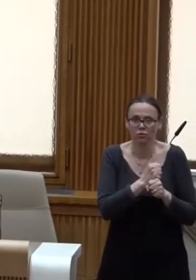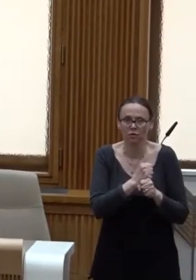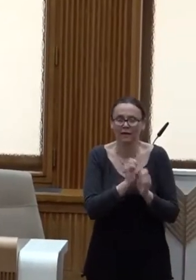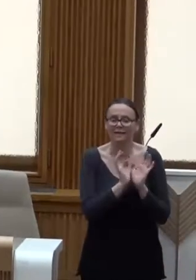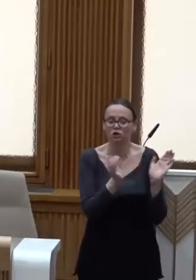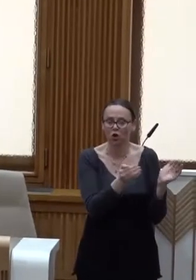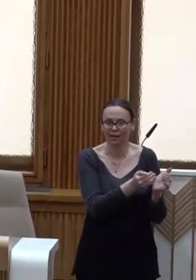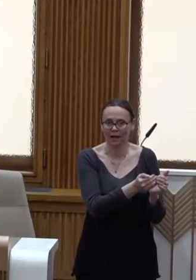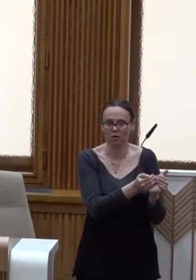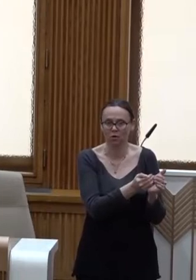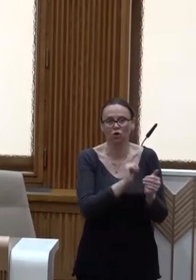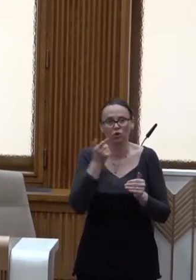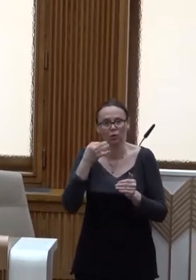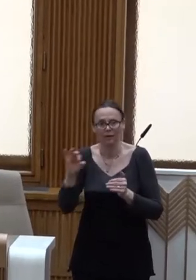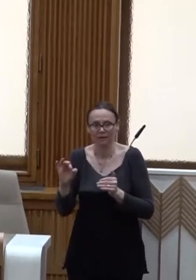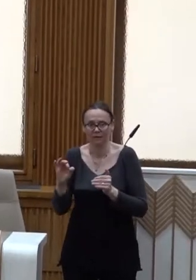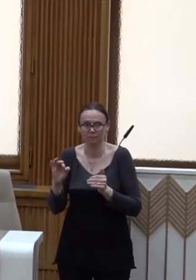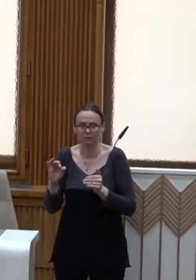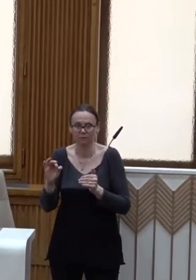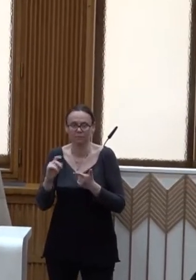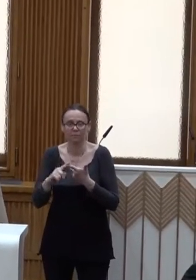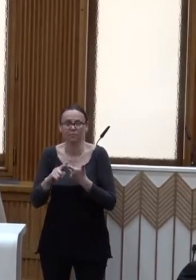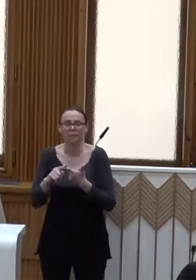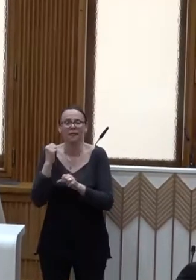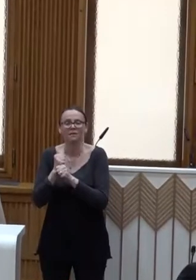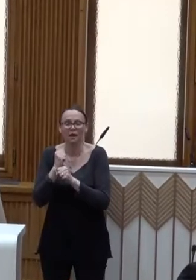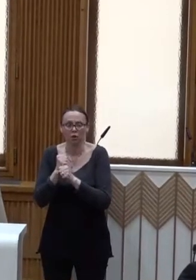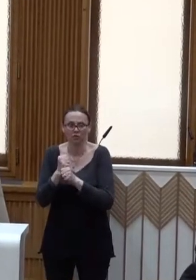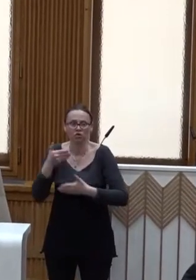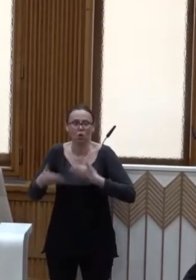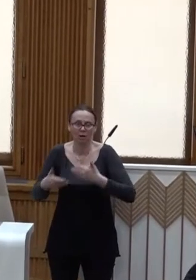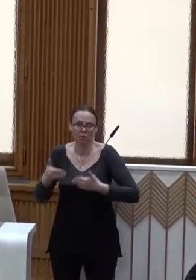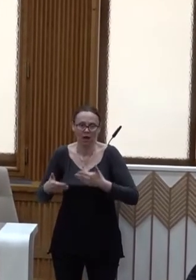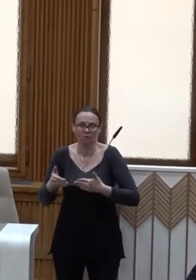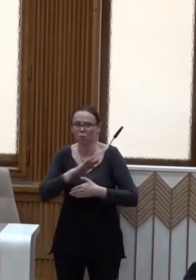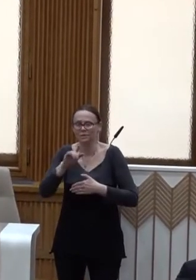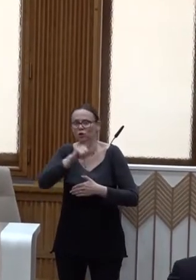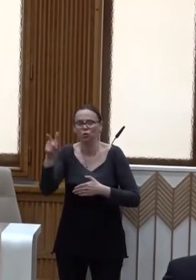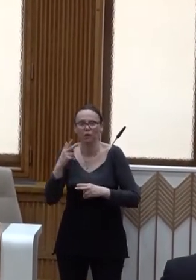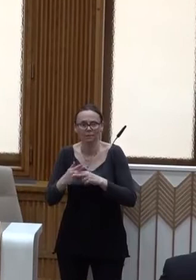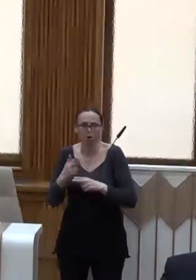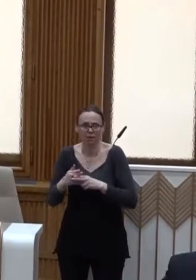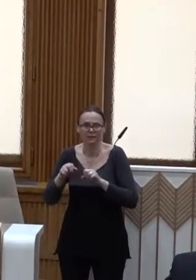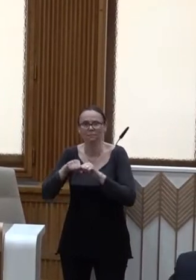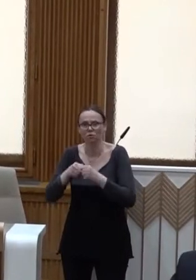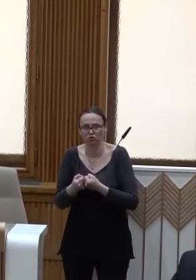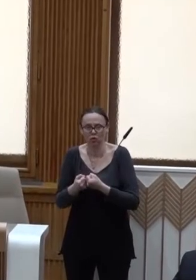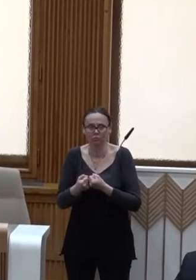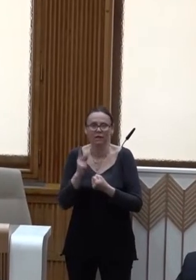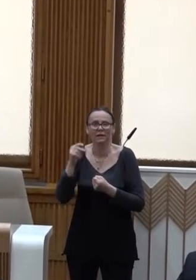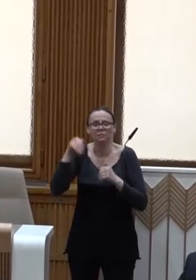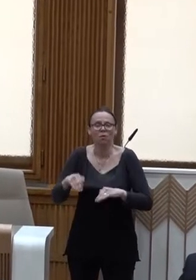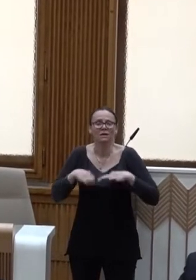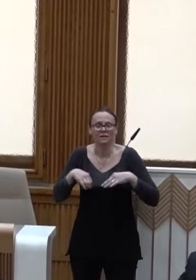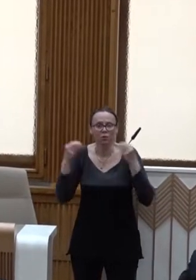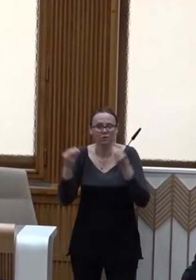Potem drugi tip je delovišče za obravnavo vseh drugih bolezni in poškodb, ki jih mora zdravstveni